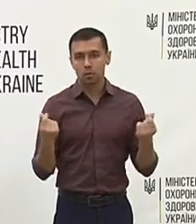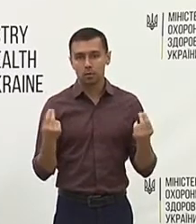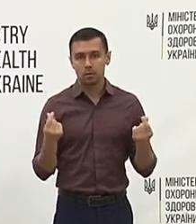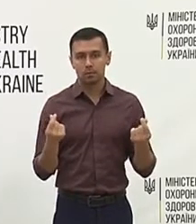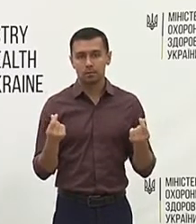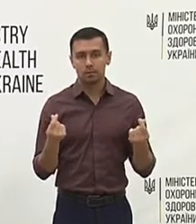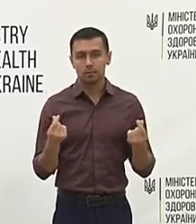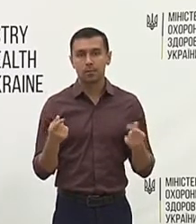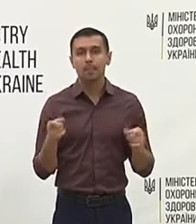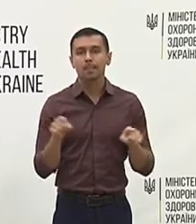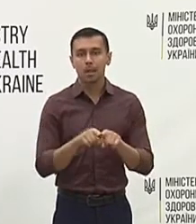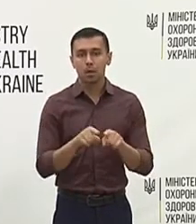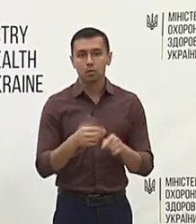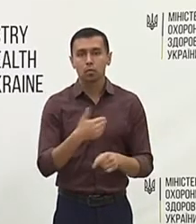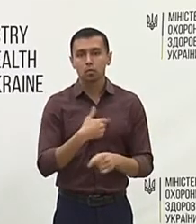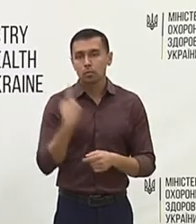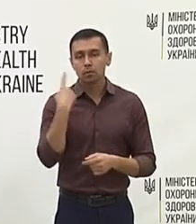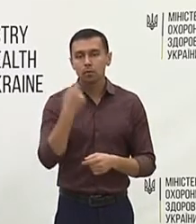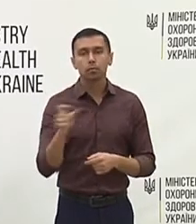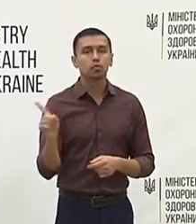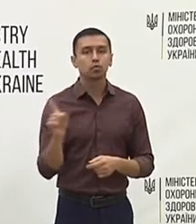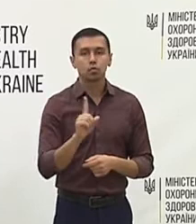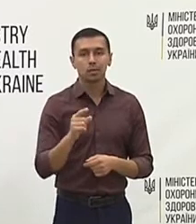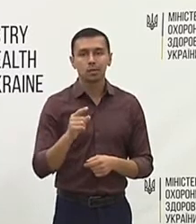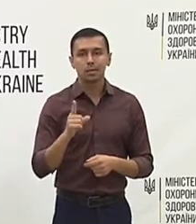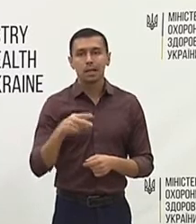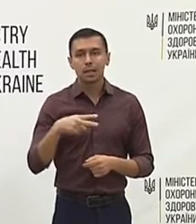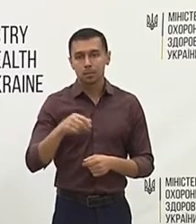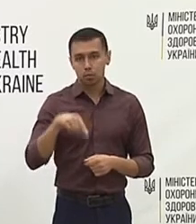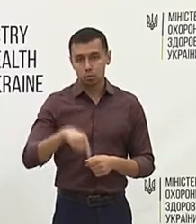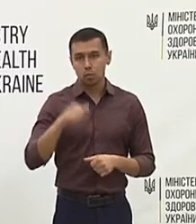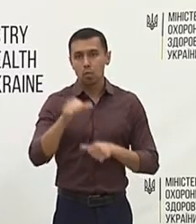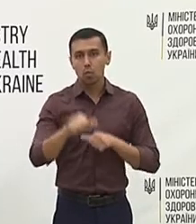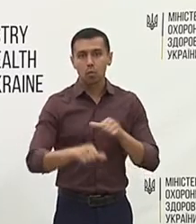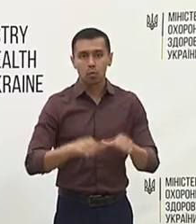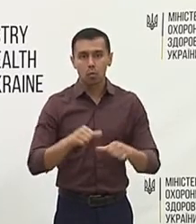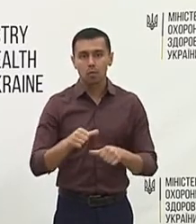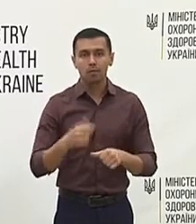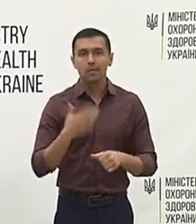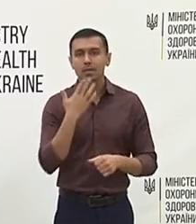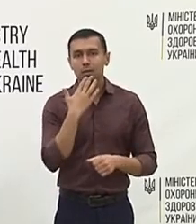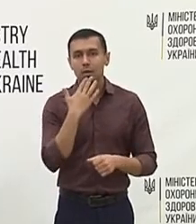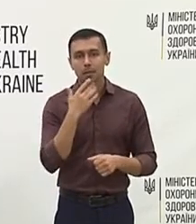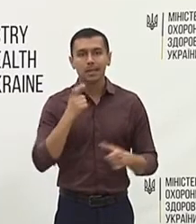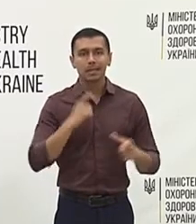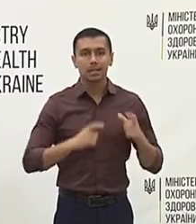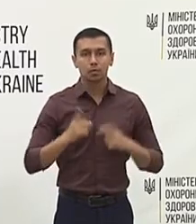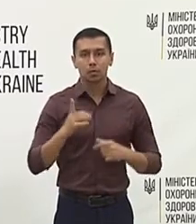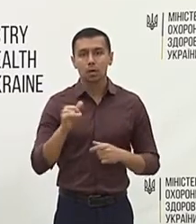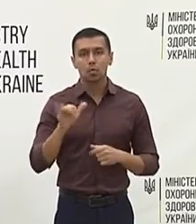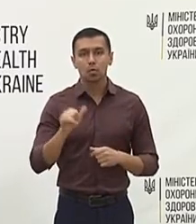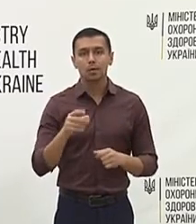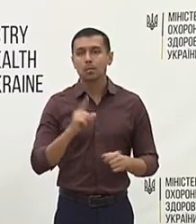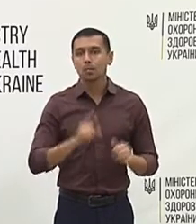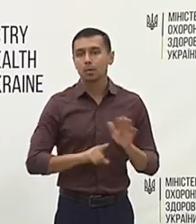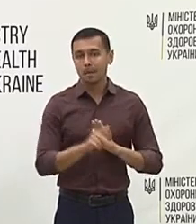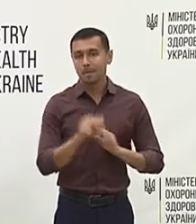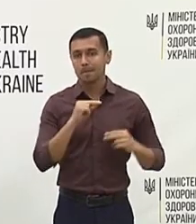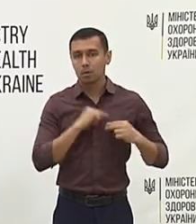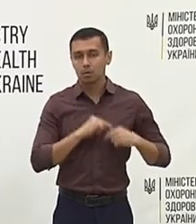коштів. Також хочу повідомити, що з листопада цього року в Національному інституті раку